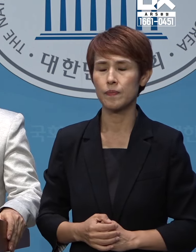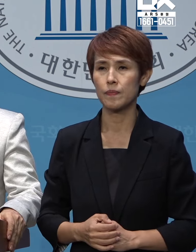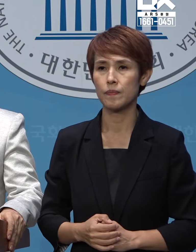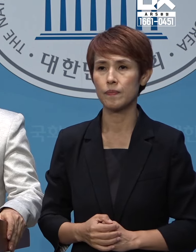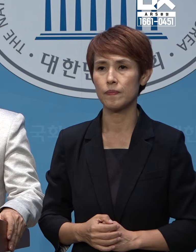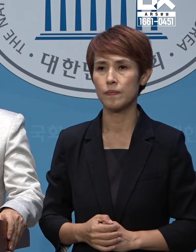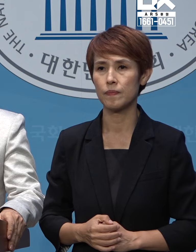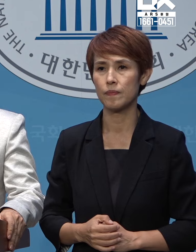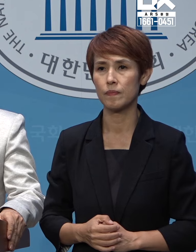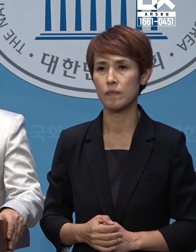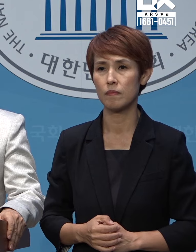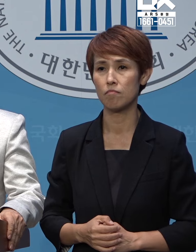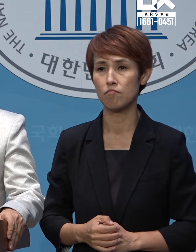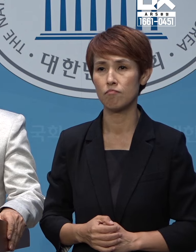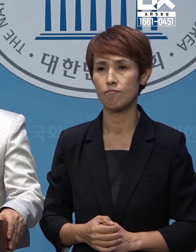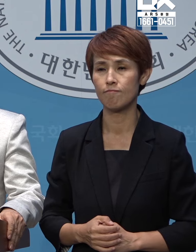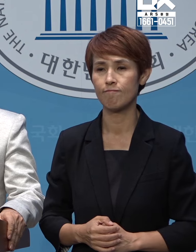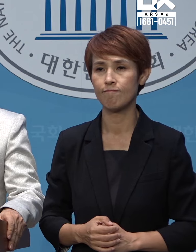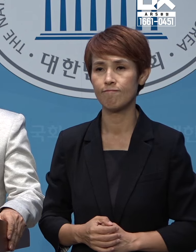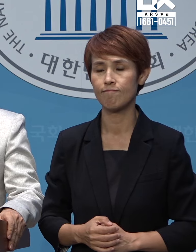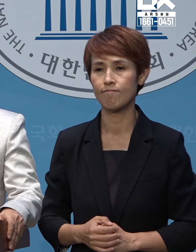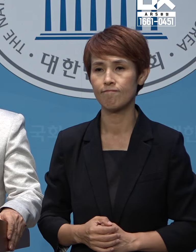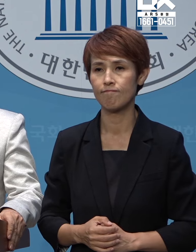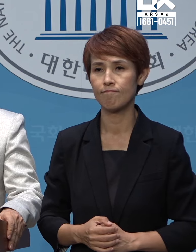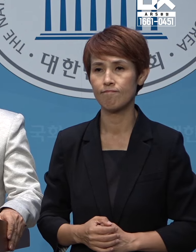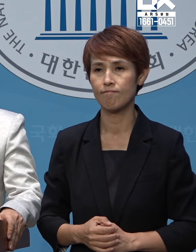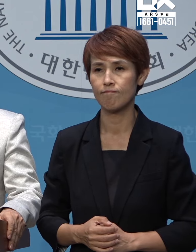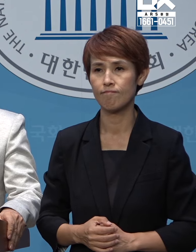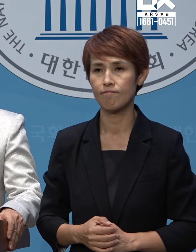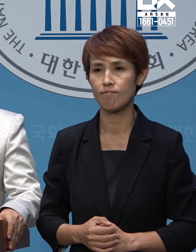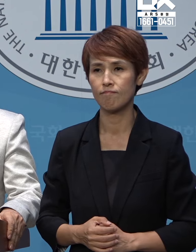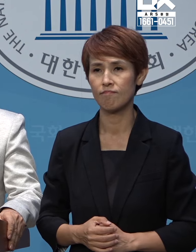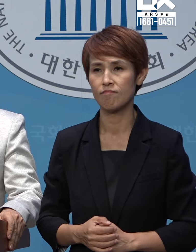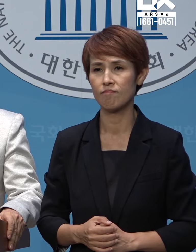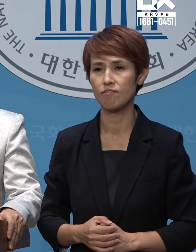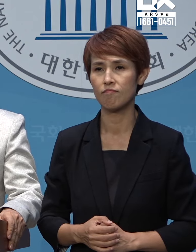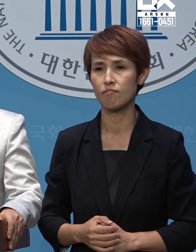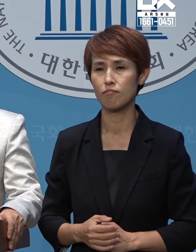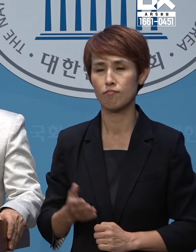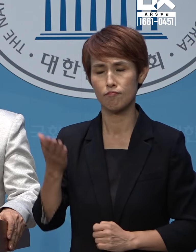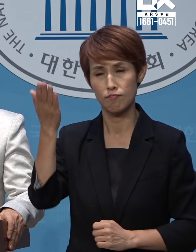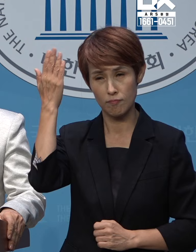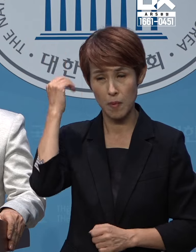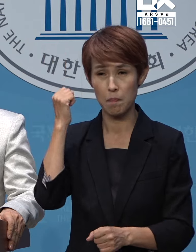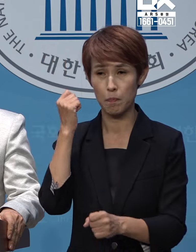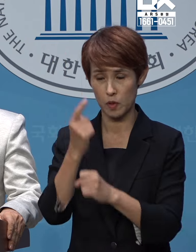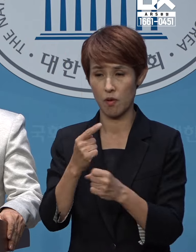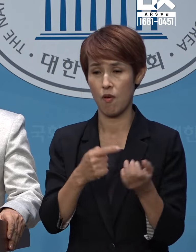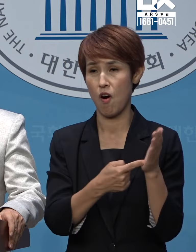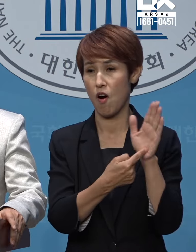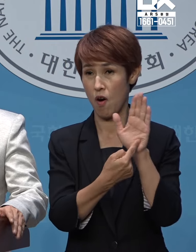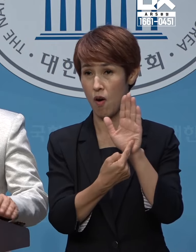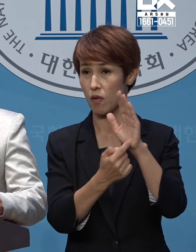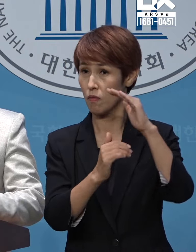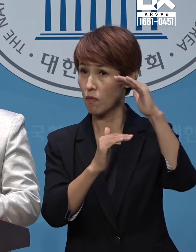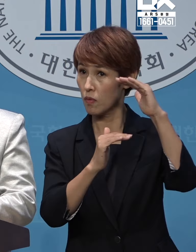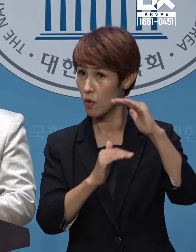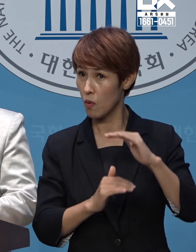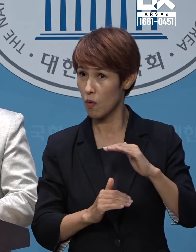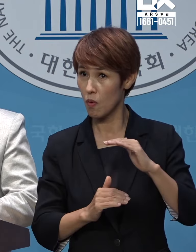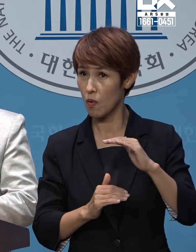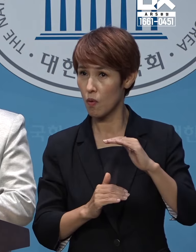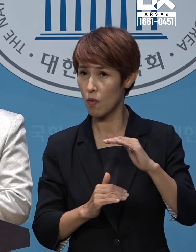한다거나 기존에 알던 모든 인지된 사실들을 어 다시